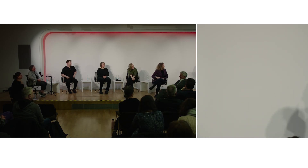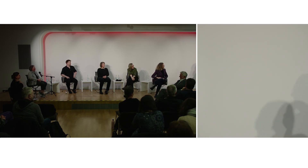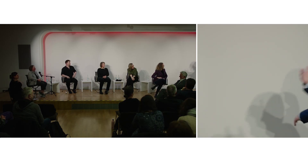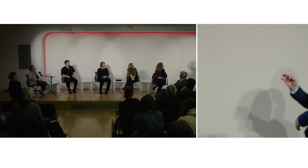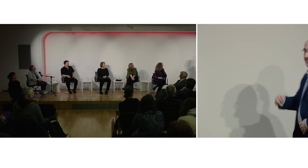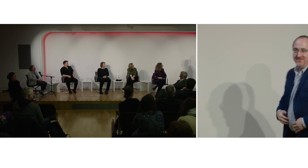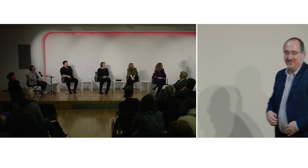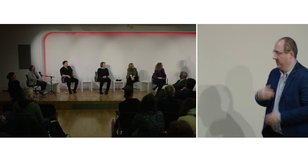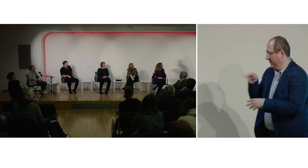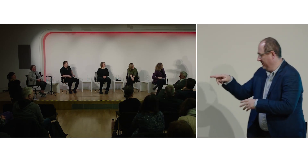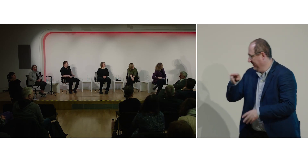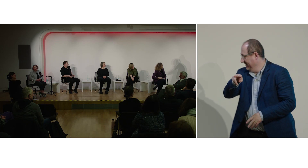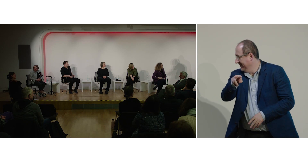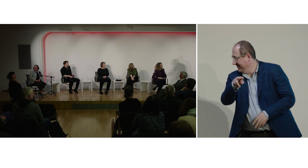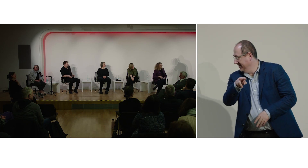Gut,